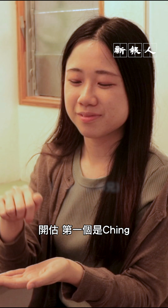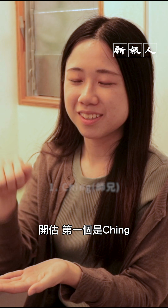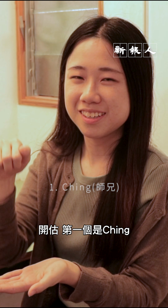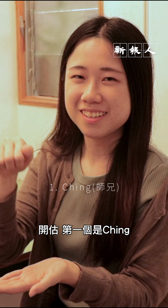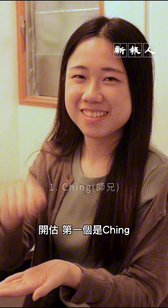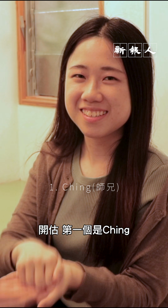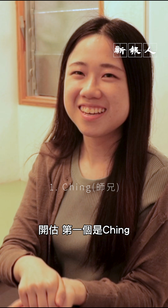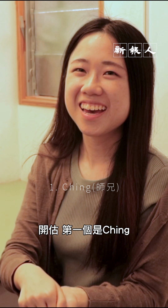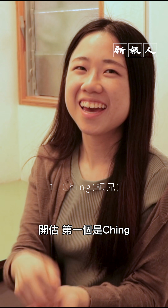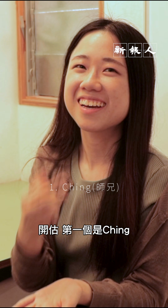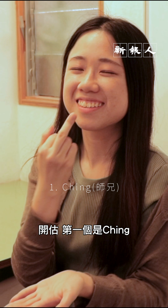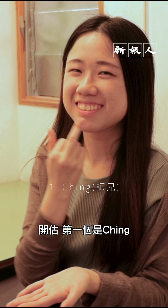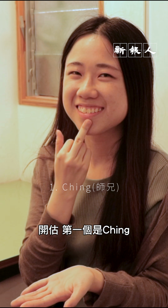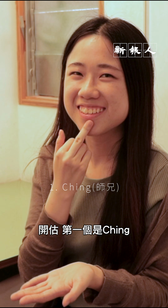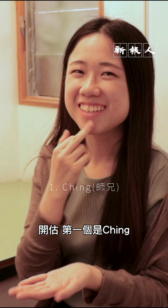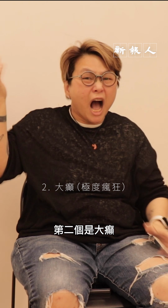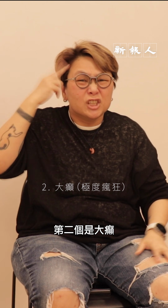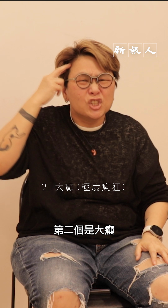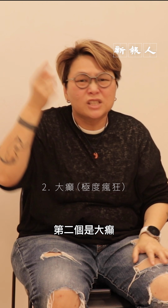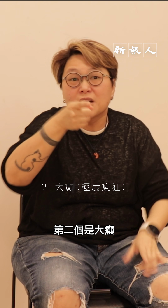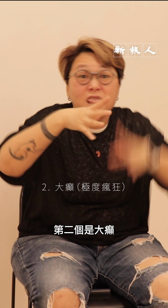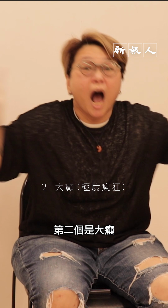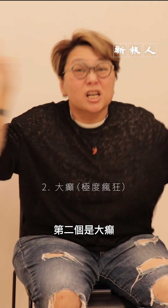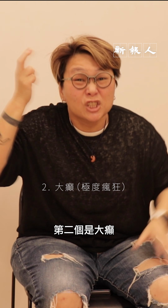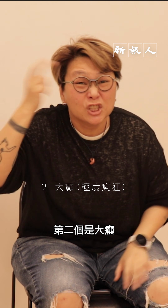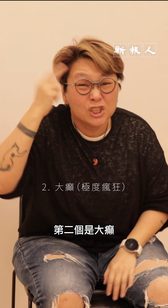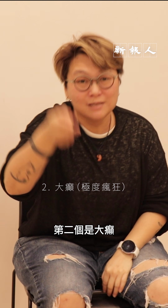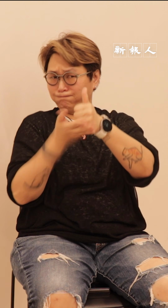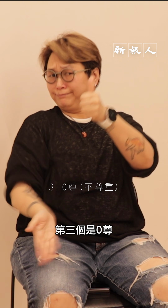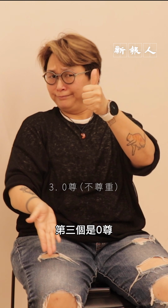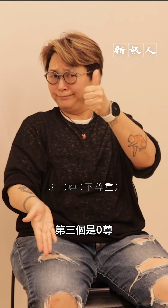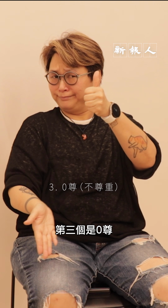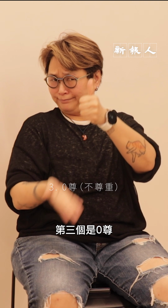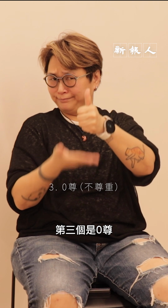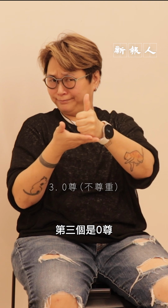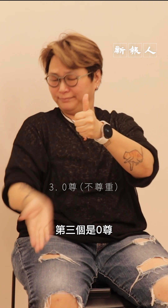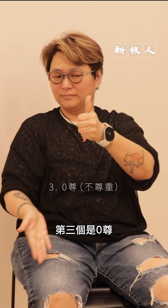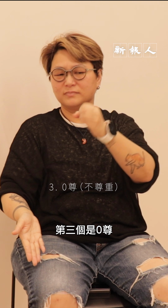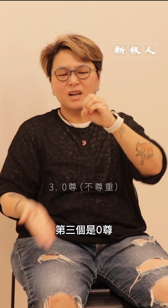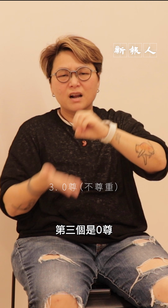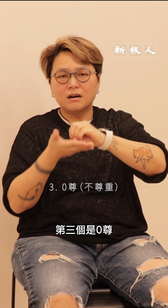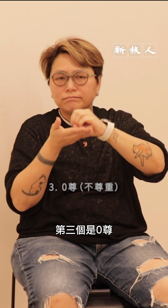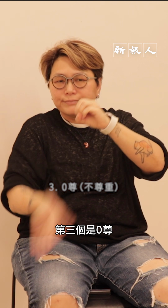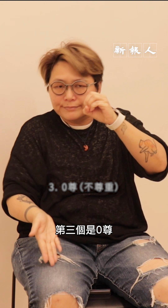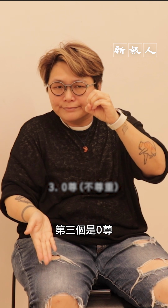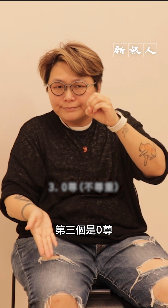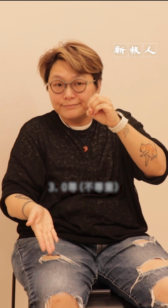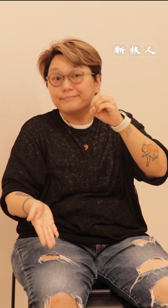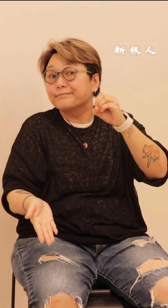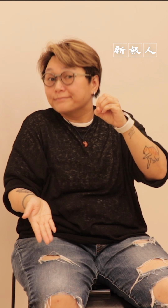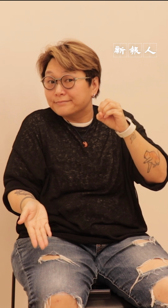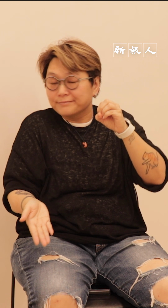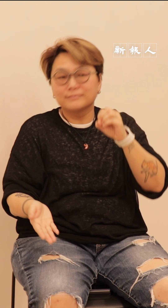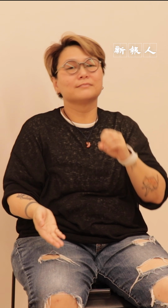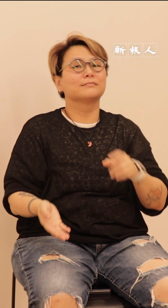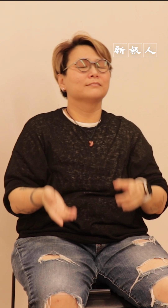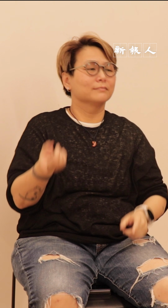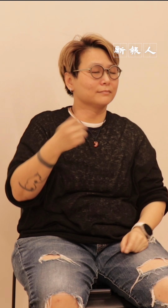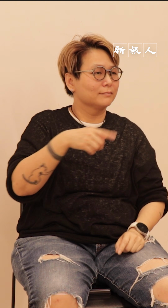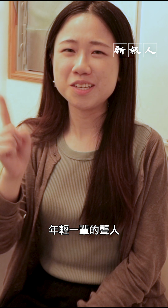開估，第一個係師兄，第二個係大癲，第三個係靈尊。年